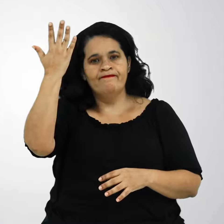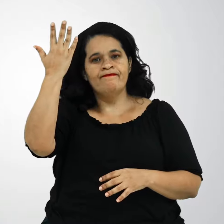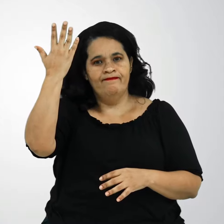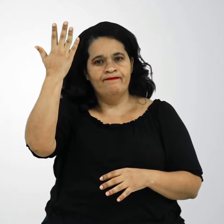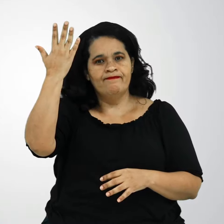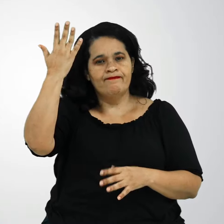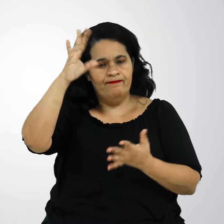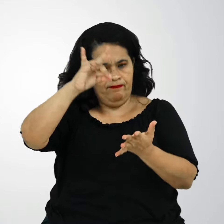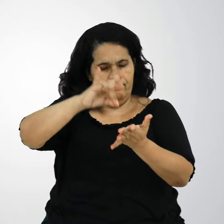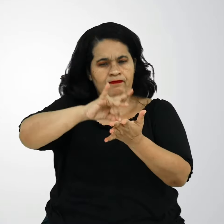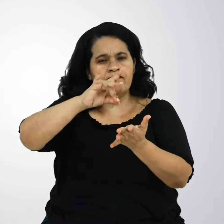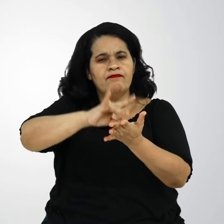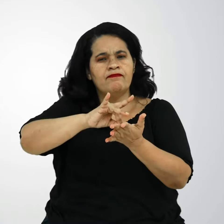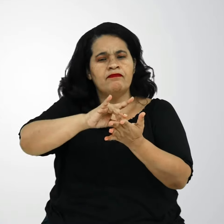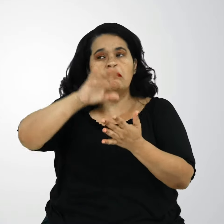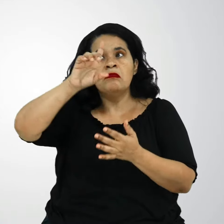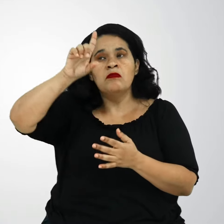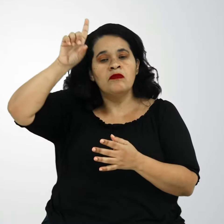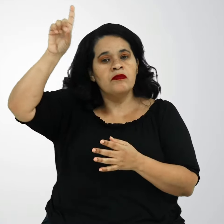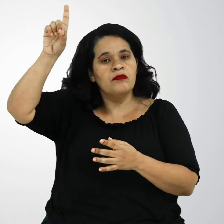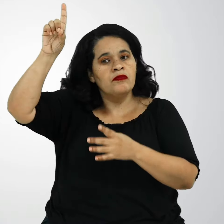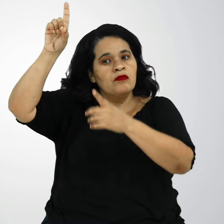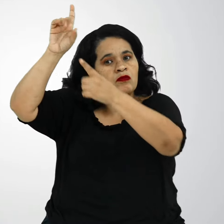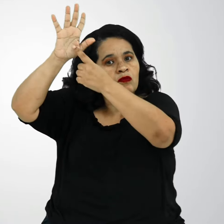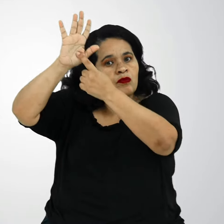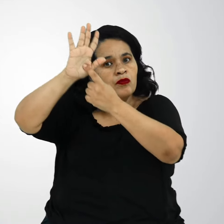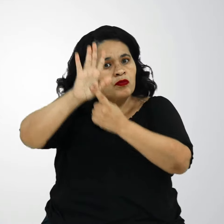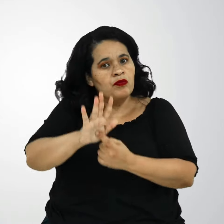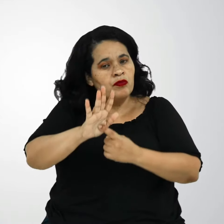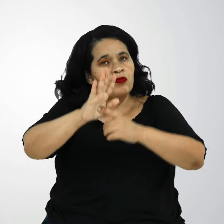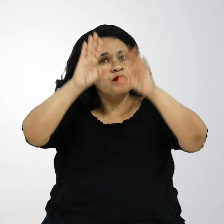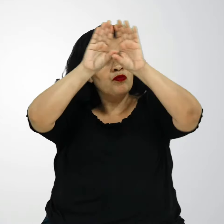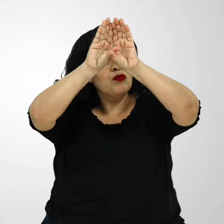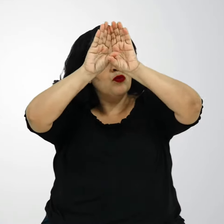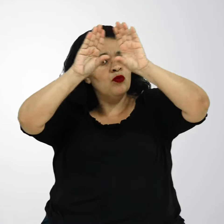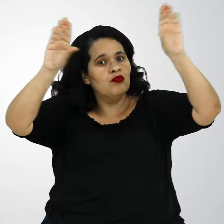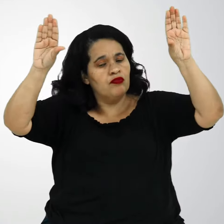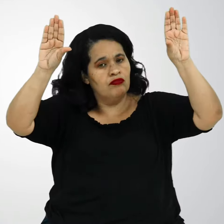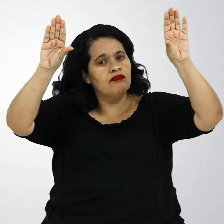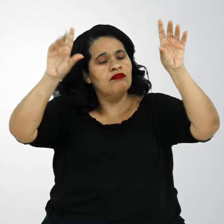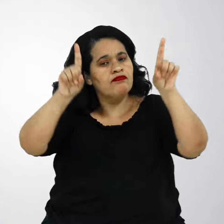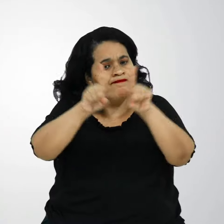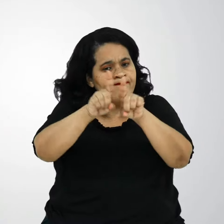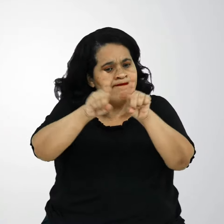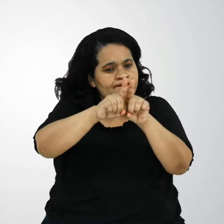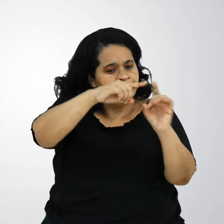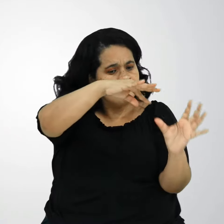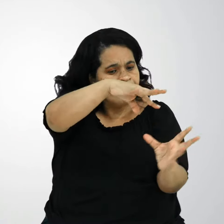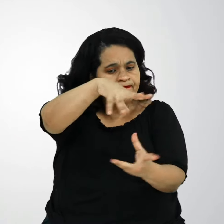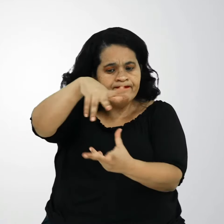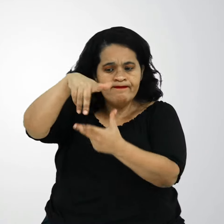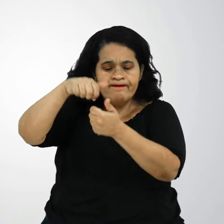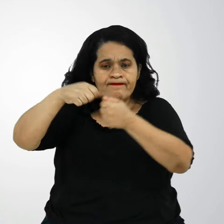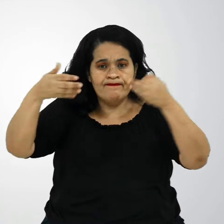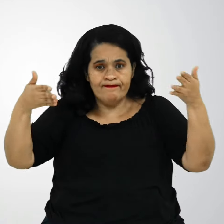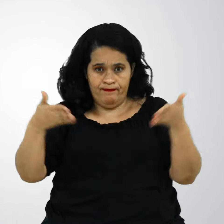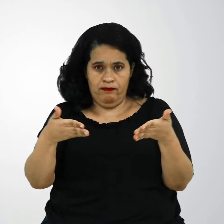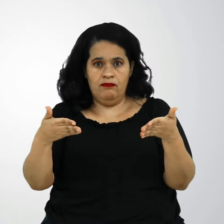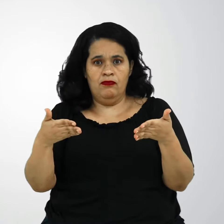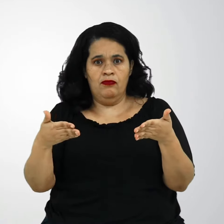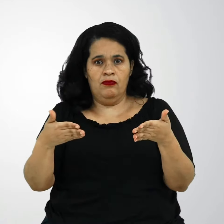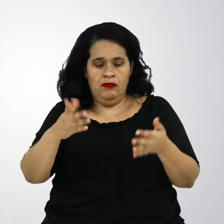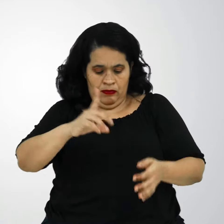realização dessa profecia, e Deus já deu o decreto no céu, e o decreto já está dando na terra, ou seja, a oração de